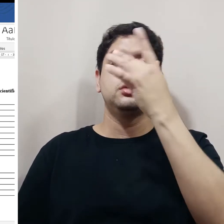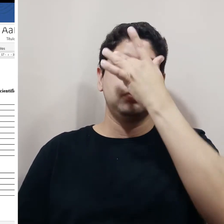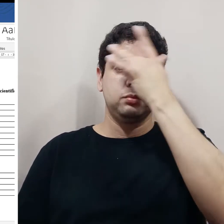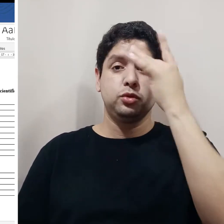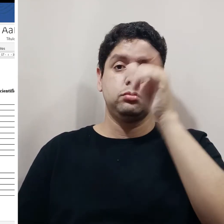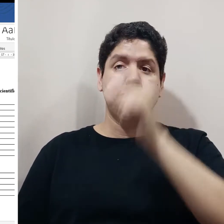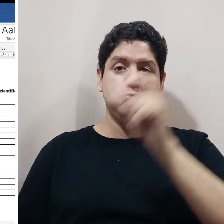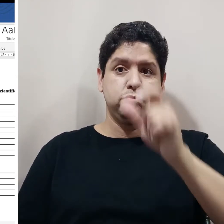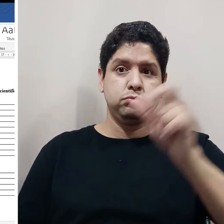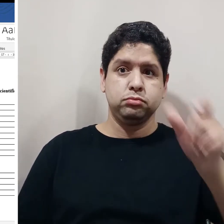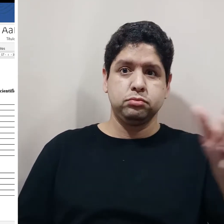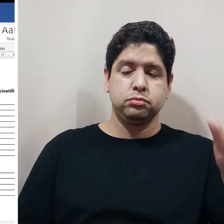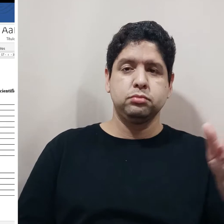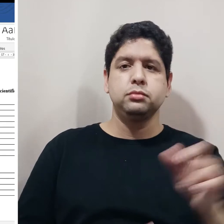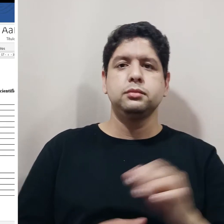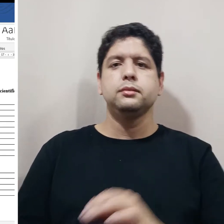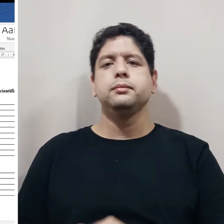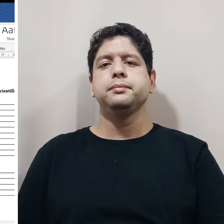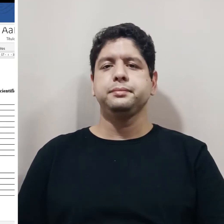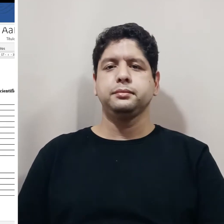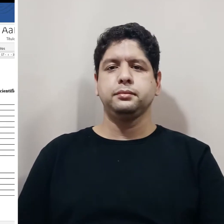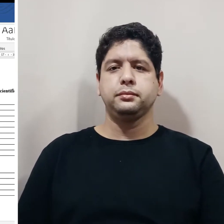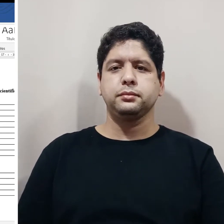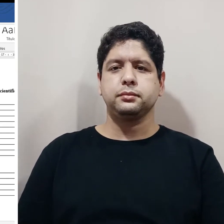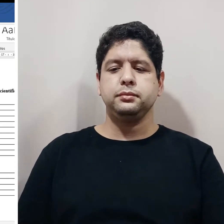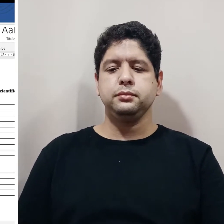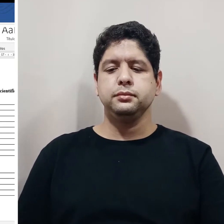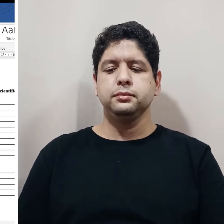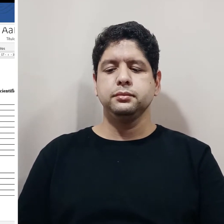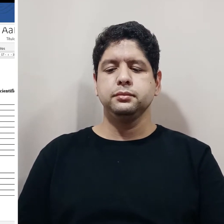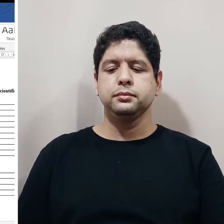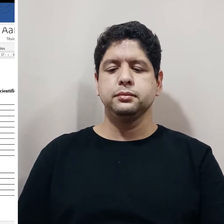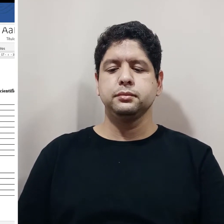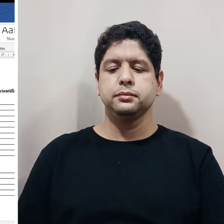com a valorização